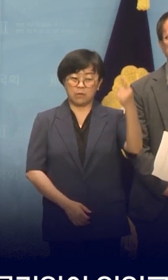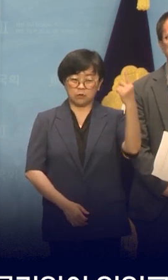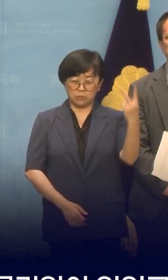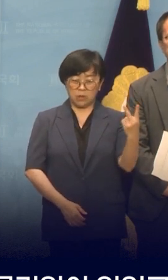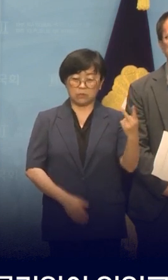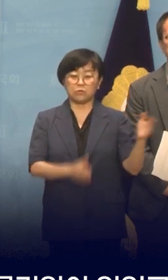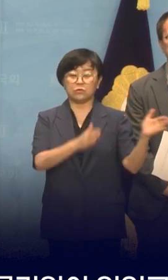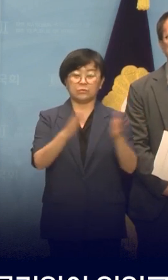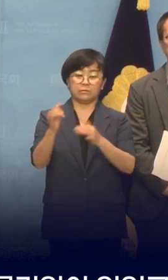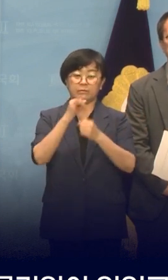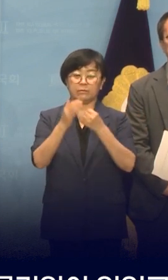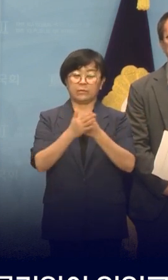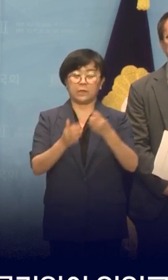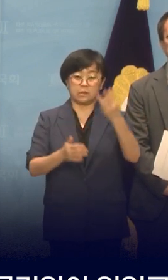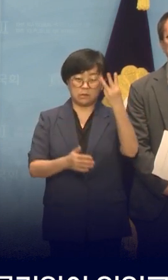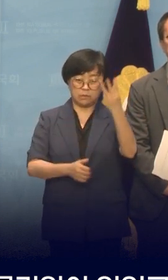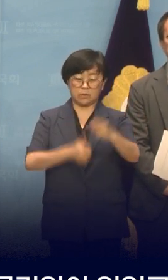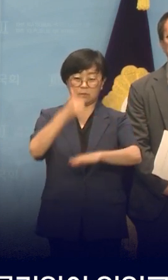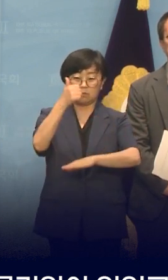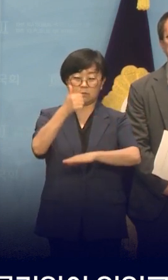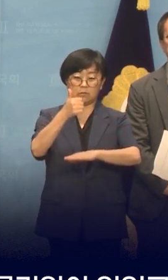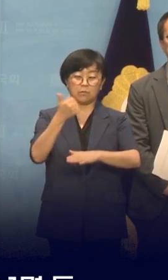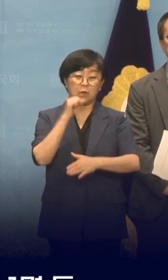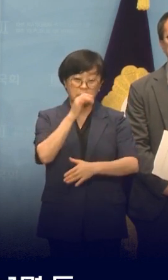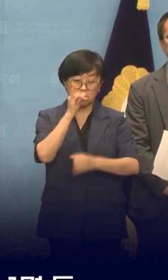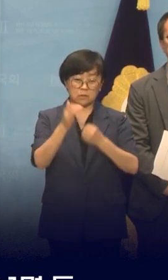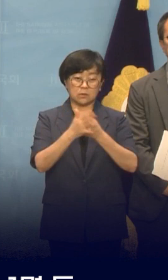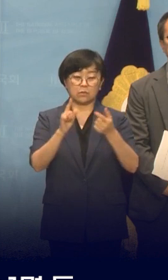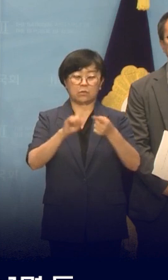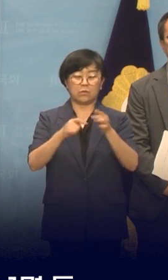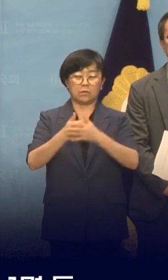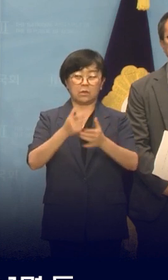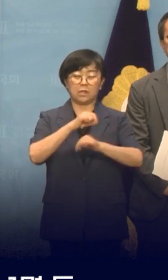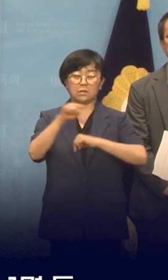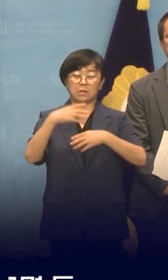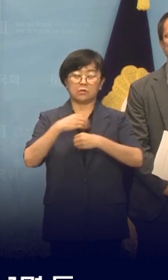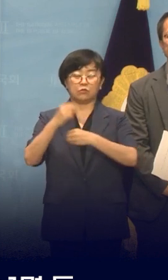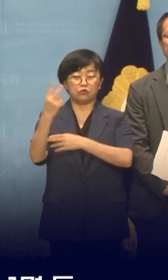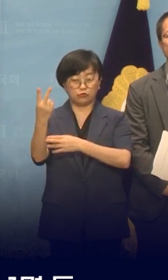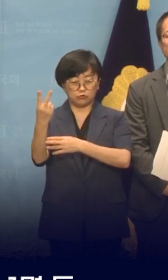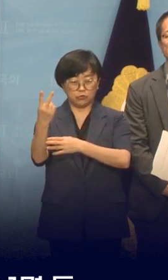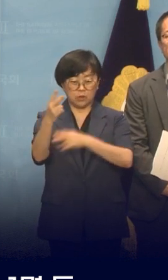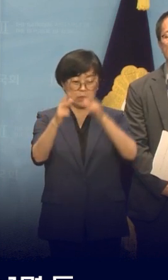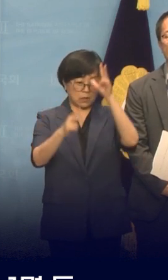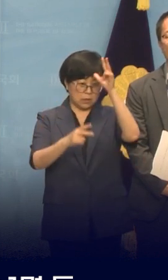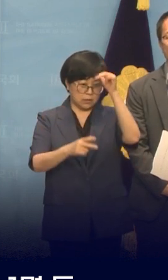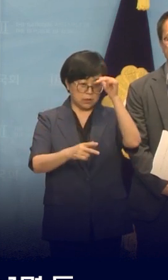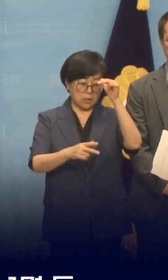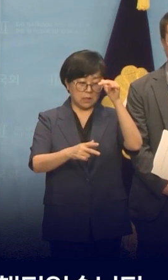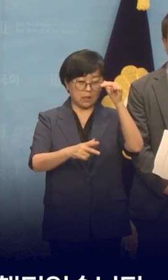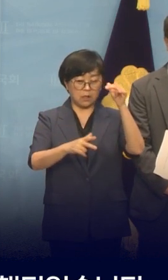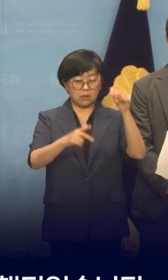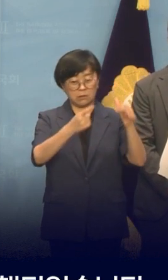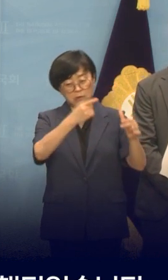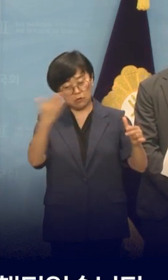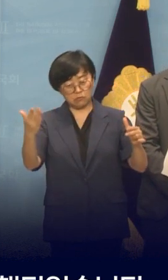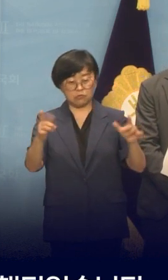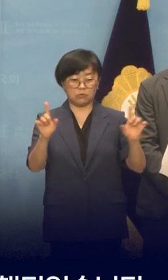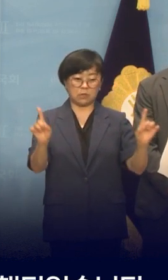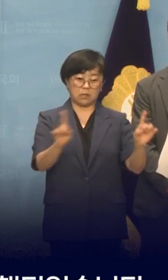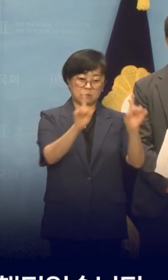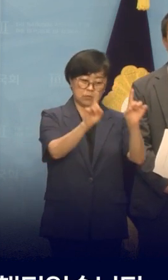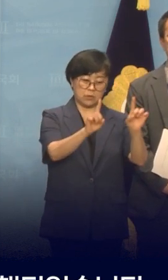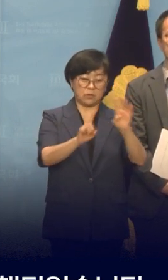집 준비기일과 세 번의 결론 기일이 있었고 행정안전부 2명 경찰과 소방 각 1명 등